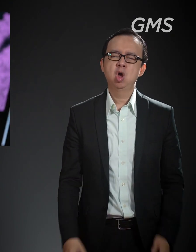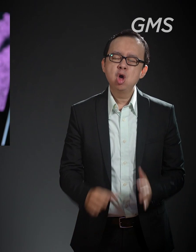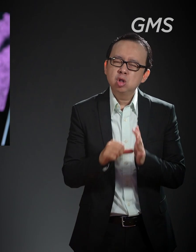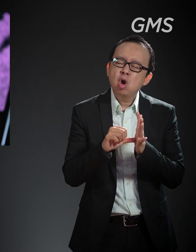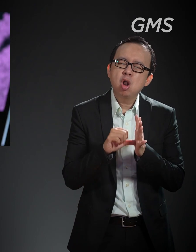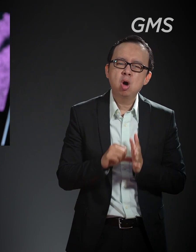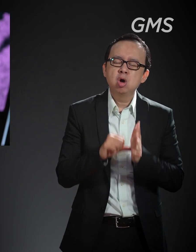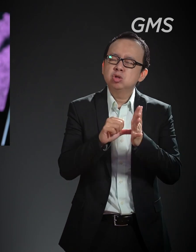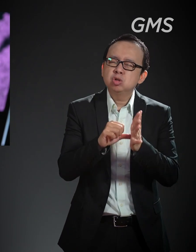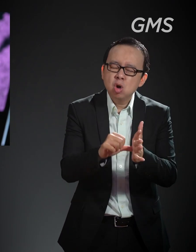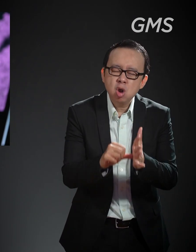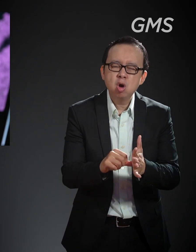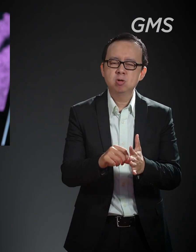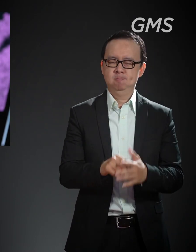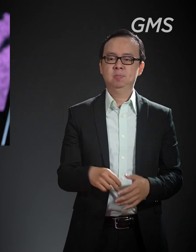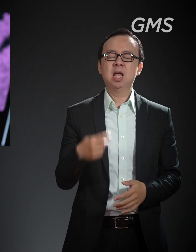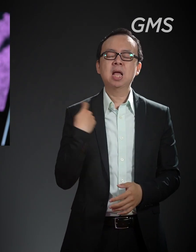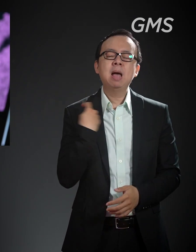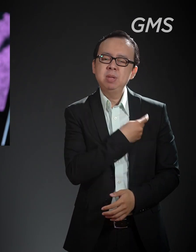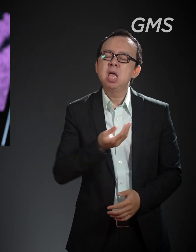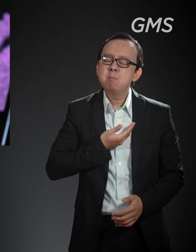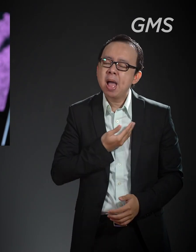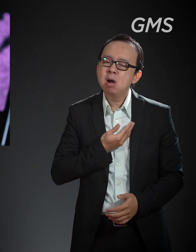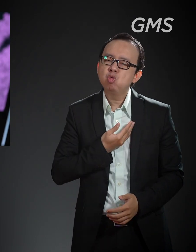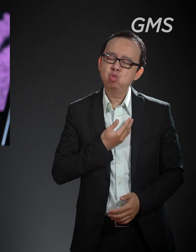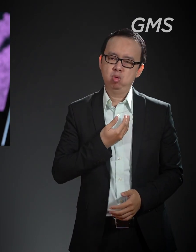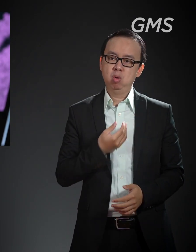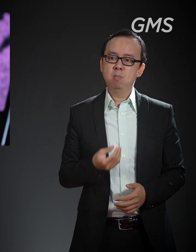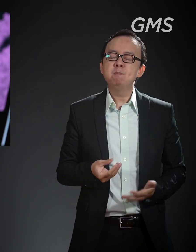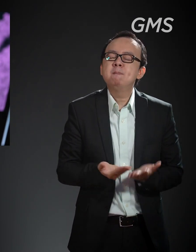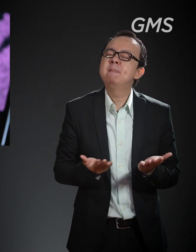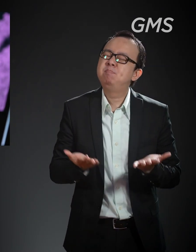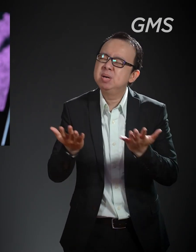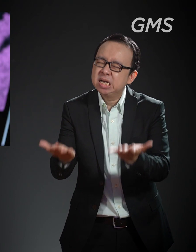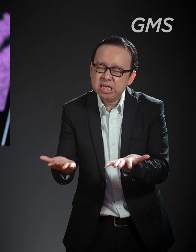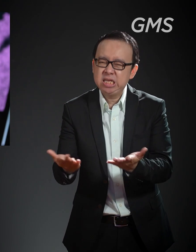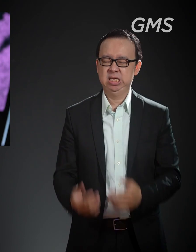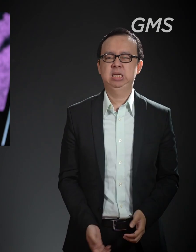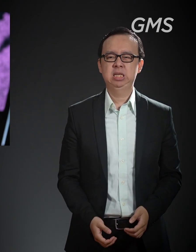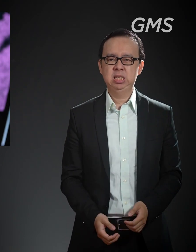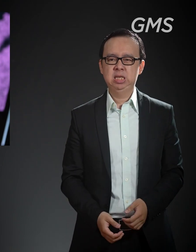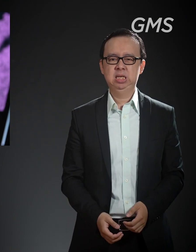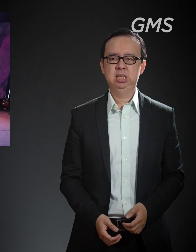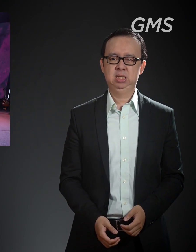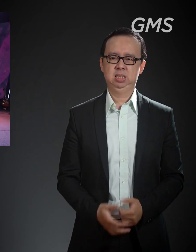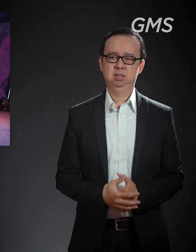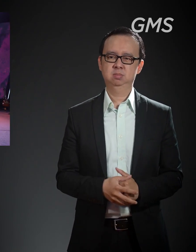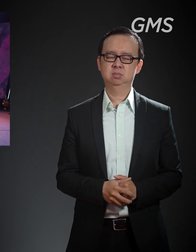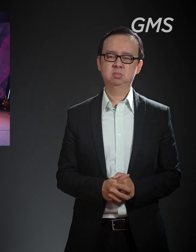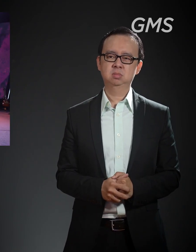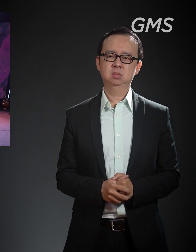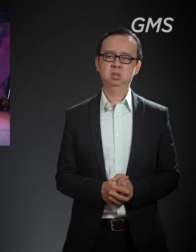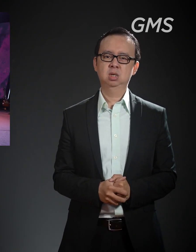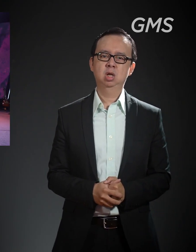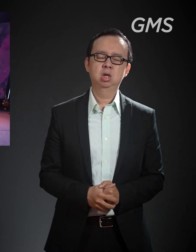dalam misi Yesus Kristus di zaman ini. Jangan lewatkan kami jemaat Makedonia.